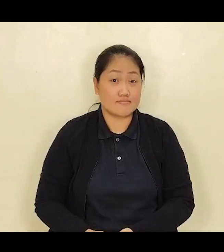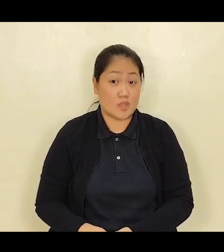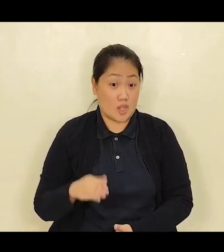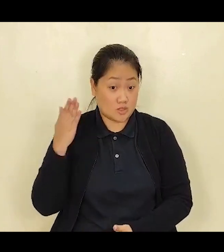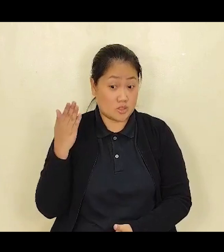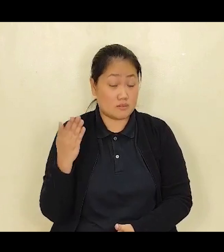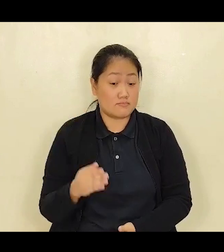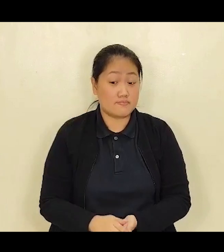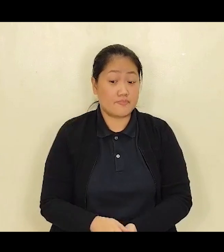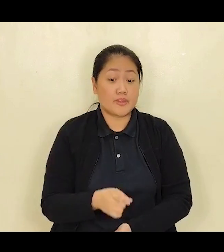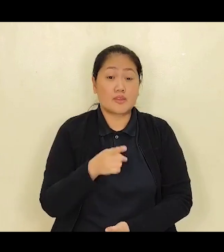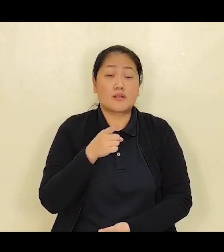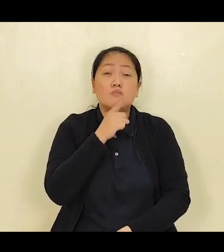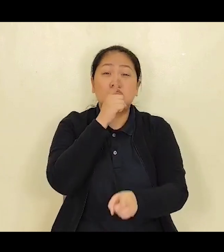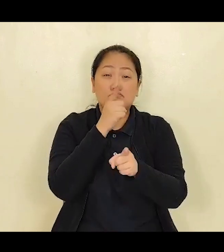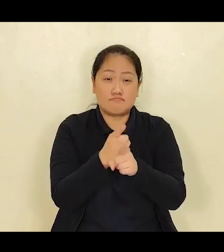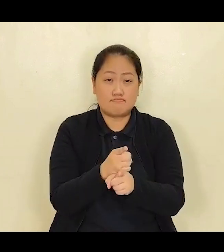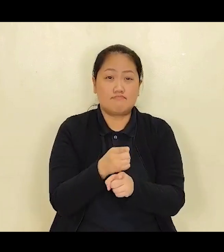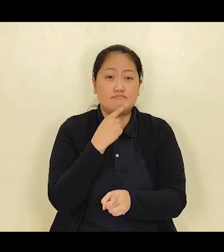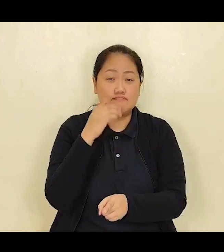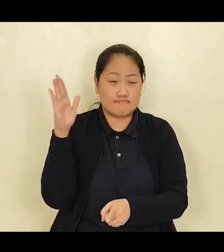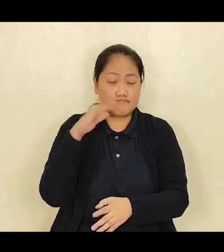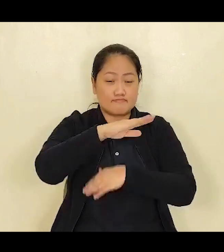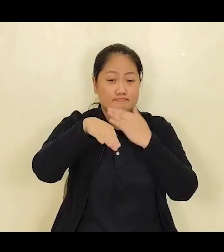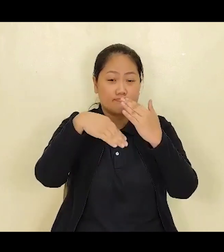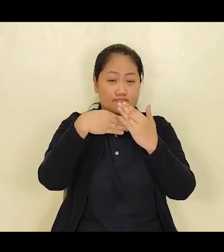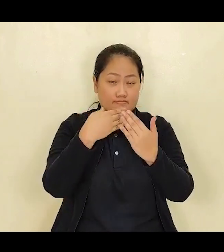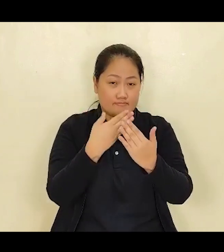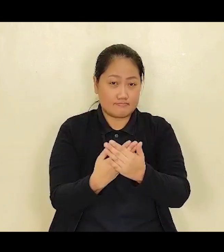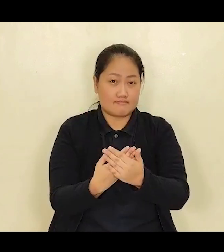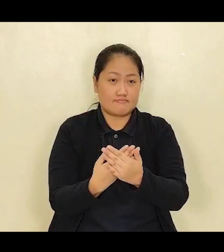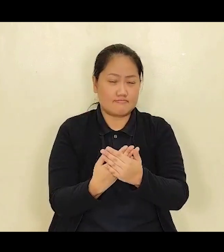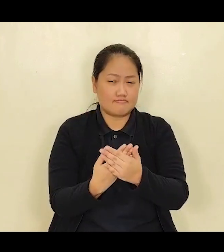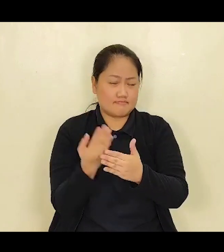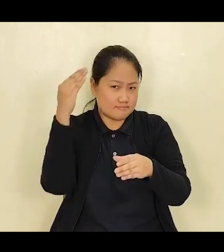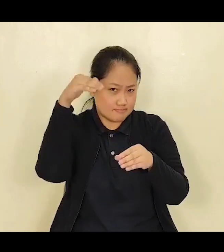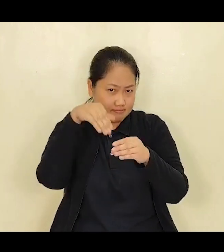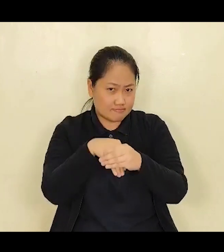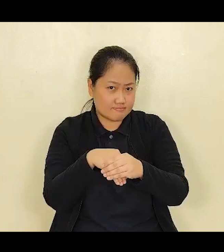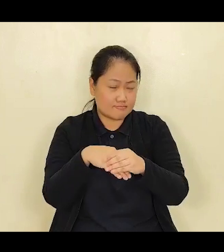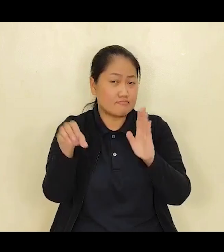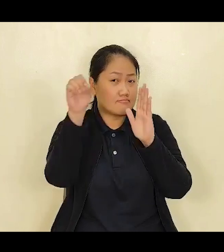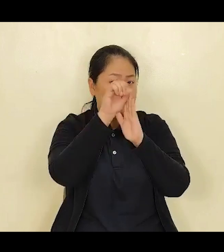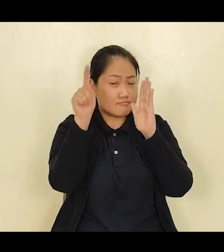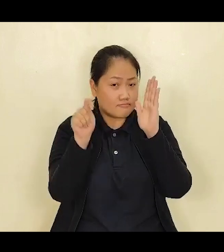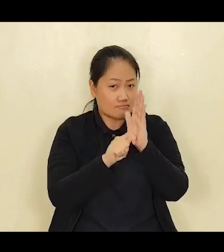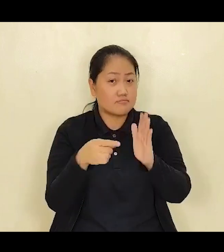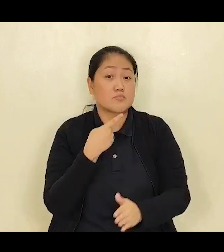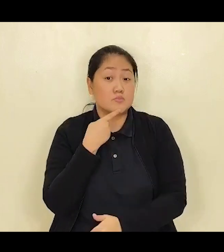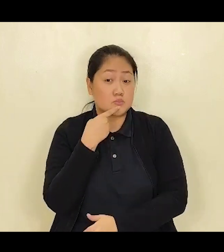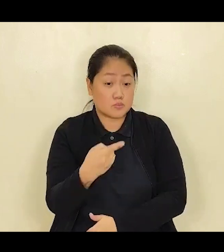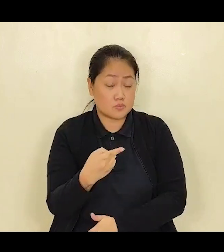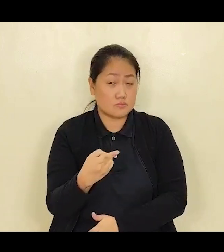Maestro na siya ang katuparan ng lahat ng sinasaad at nilalaman ng lumang tipan. Sinabi